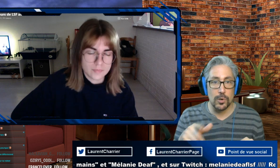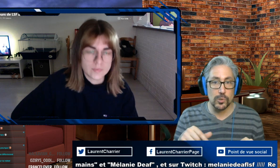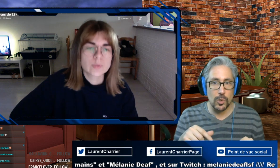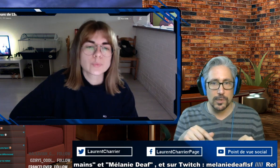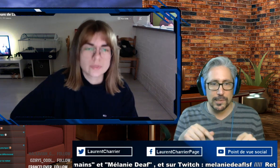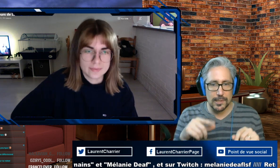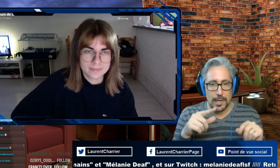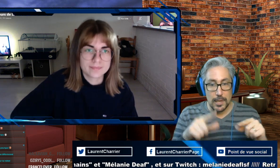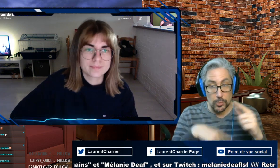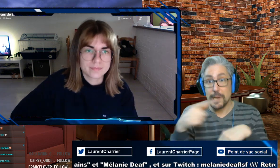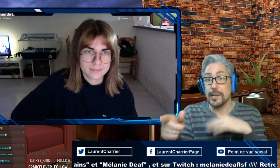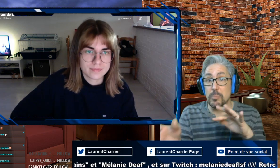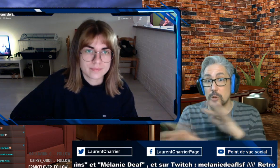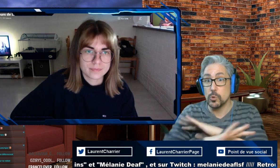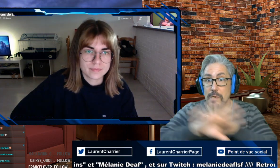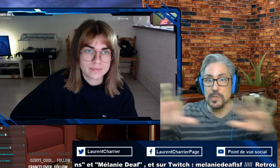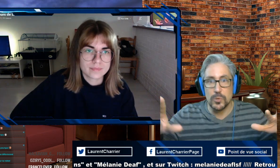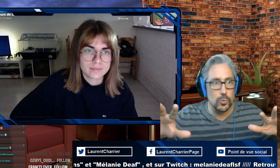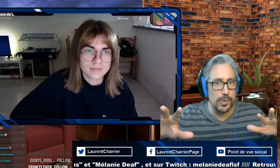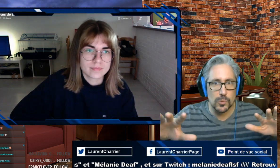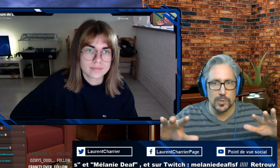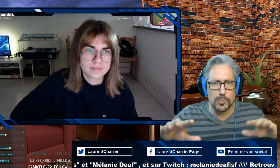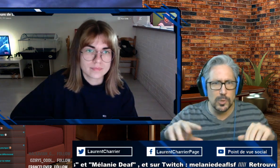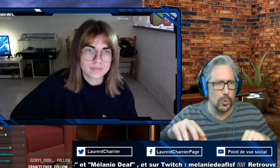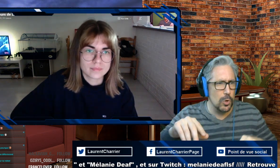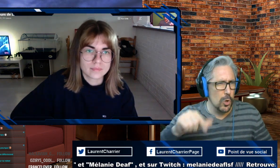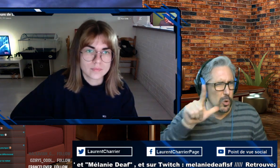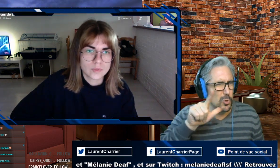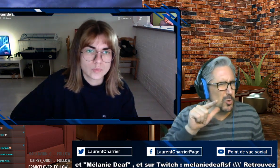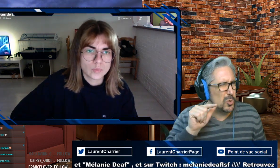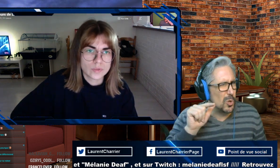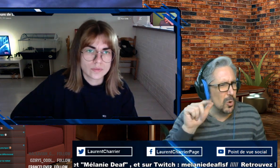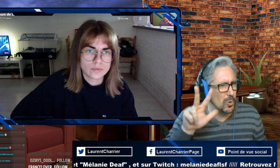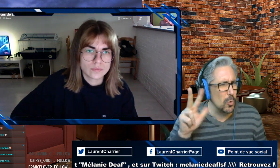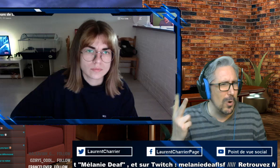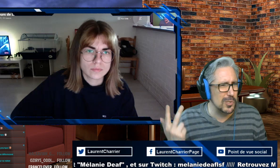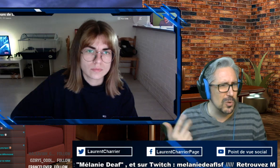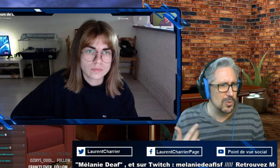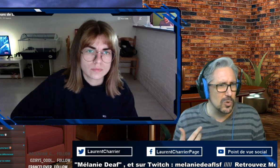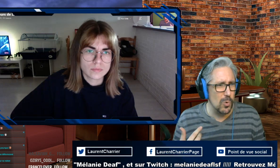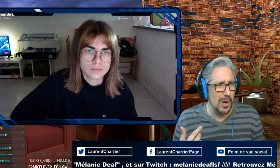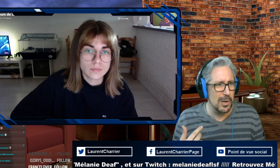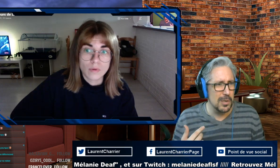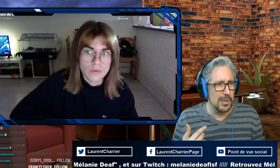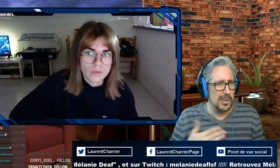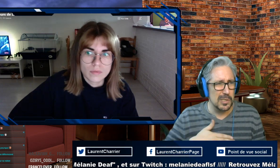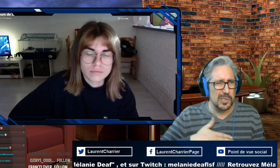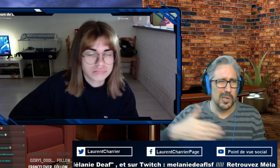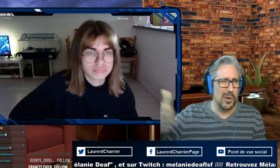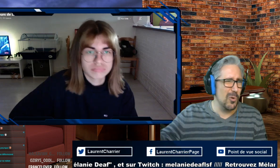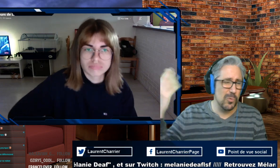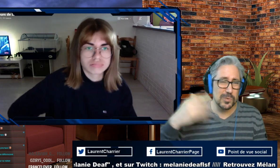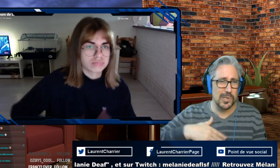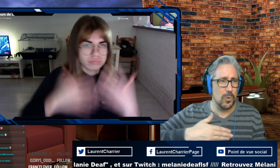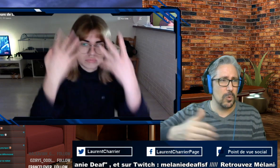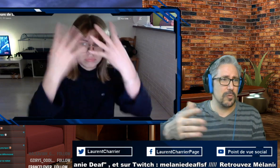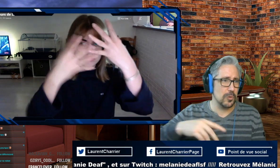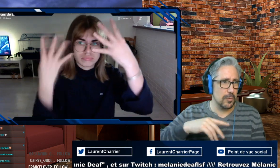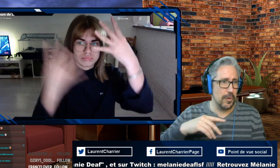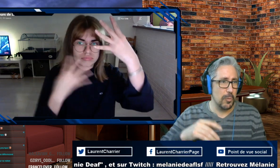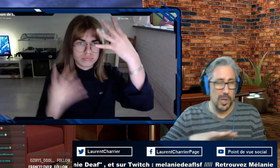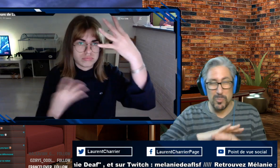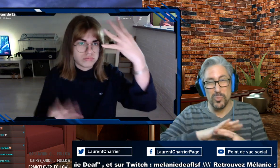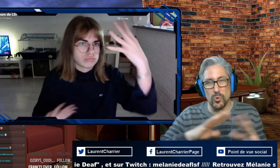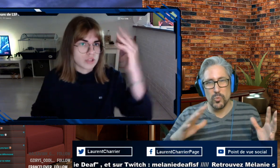Internet, sur leur site. Donc il y a les replays de toutes les émissions, elles sont disponibles 2 ans, 3 ans, je crois. C'est long.